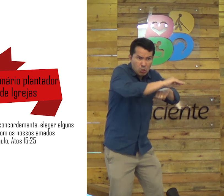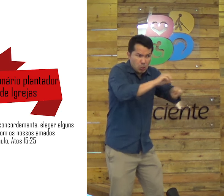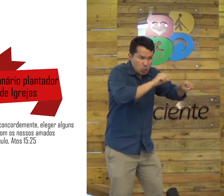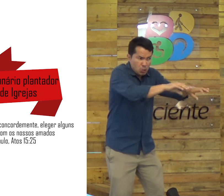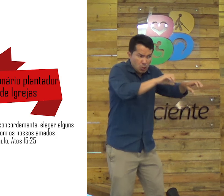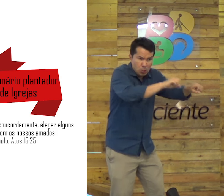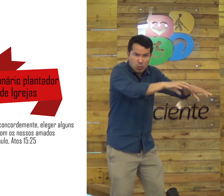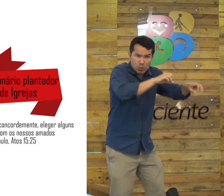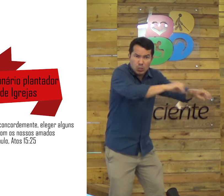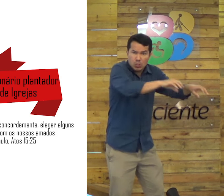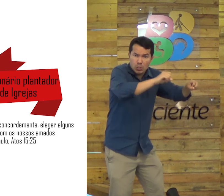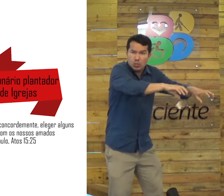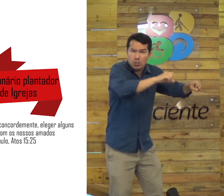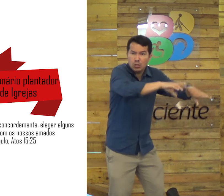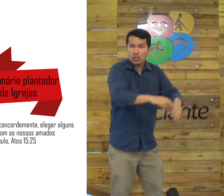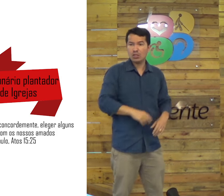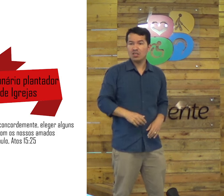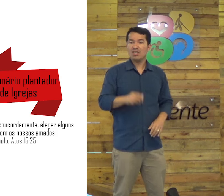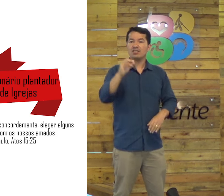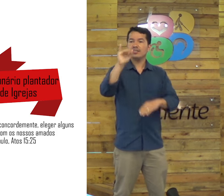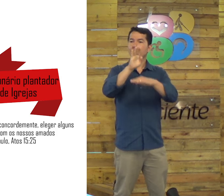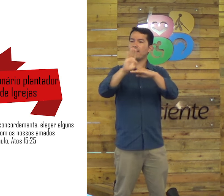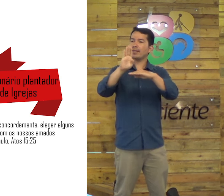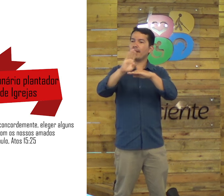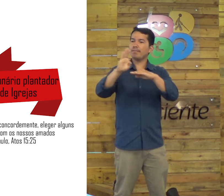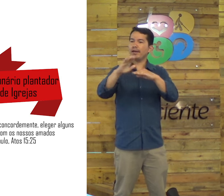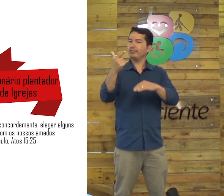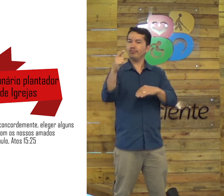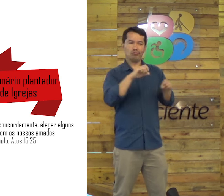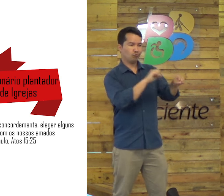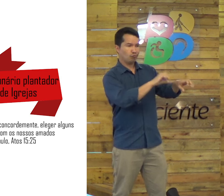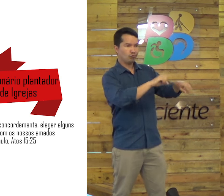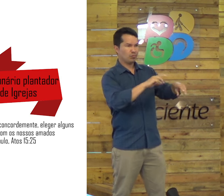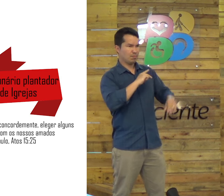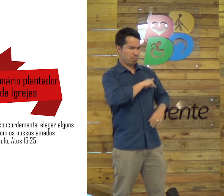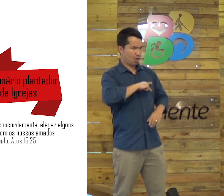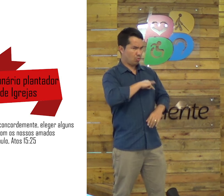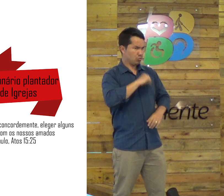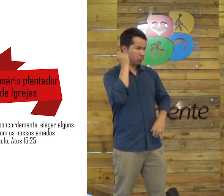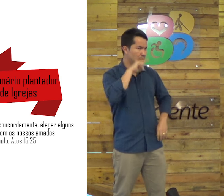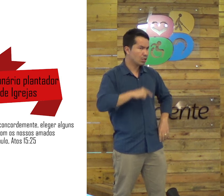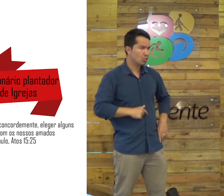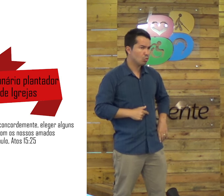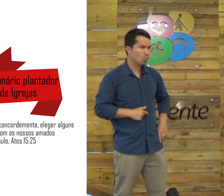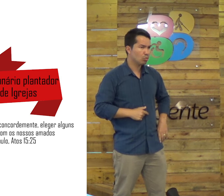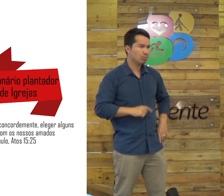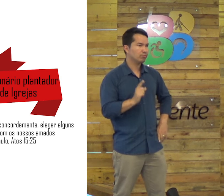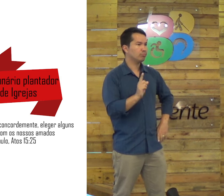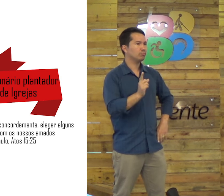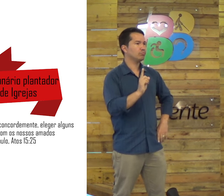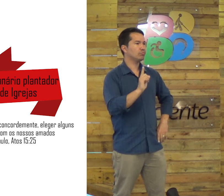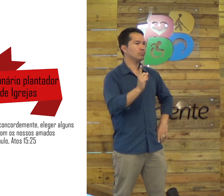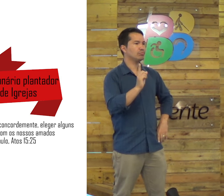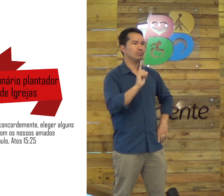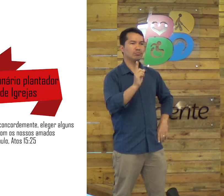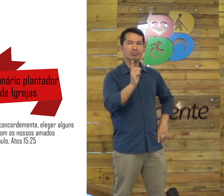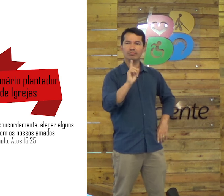discipulou Paulo. O que o Paulo sabia é Bernabé mesmo. Mas se Bernabé não tivesse ensinado Paulo, ele teria conseguido? Não.